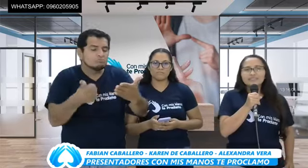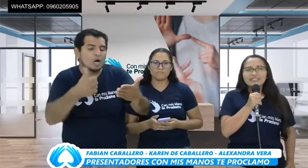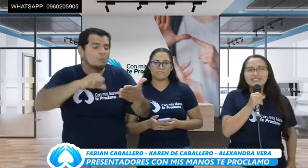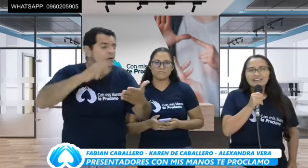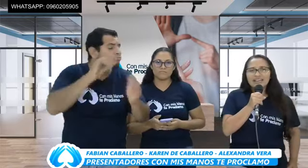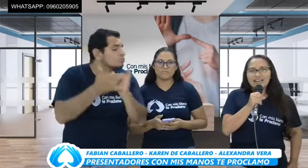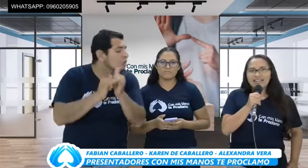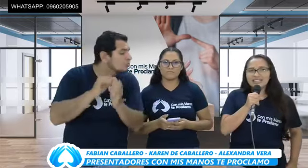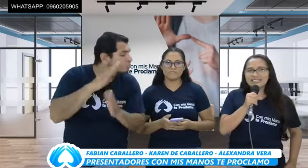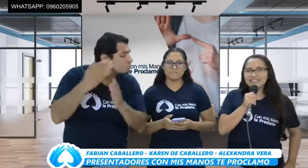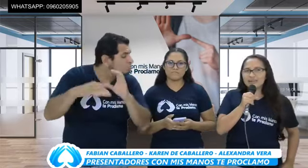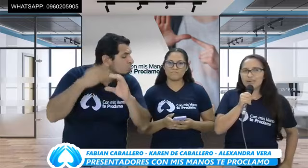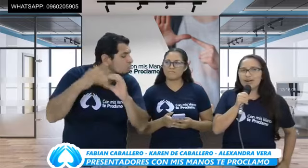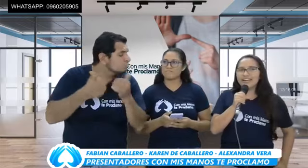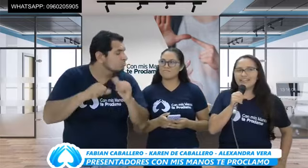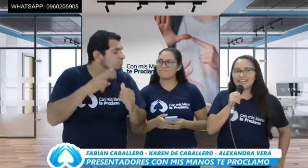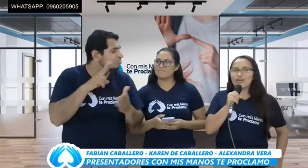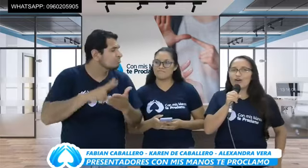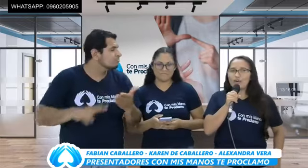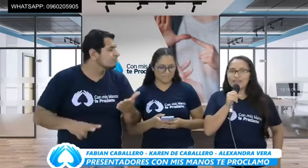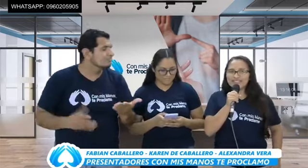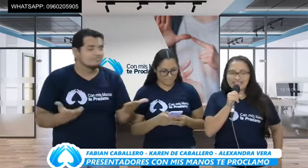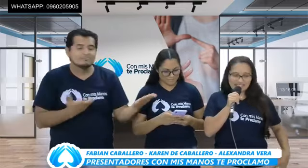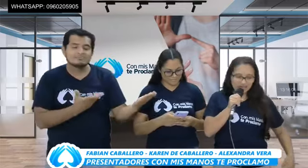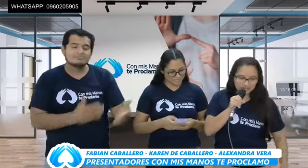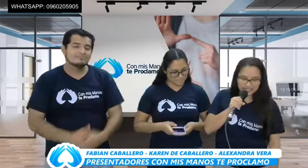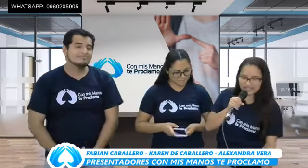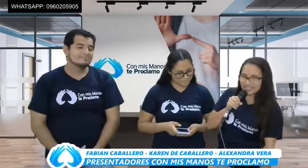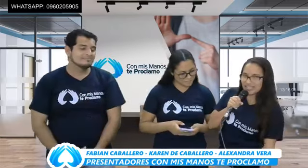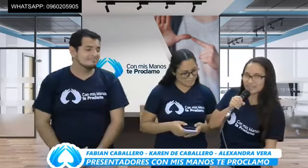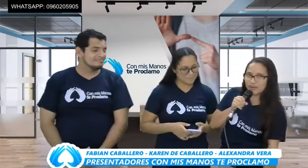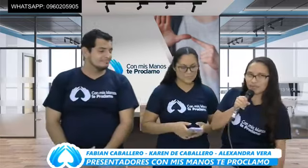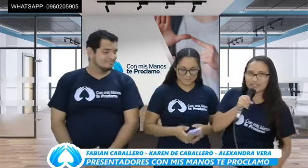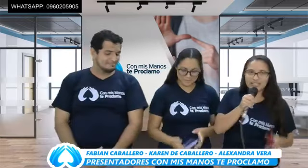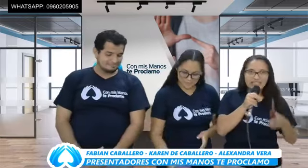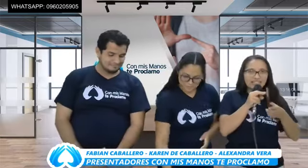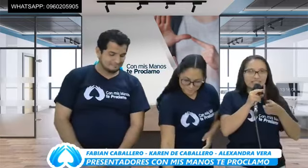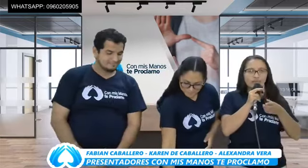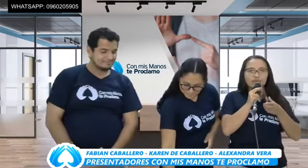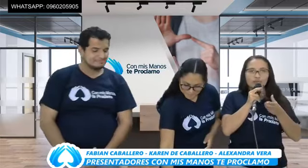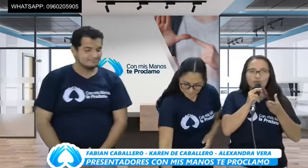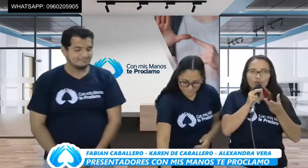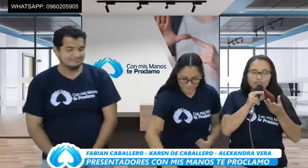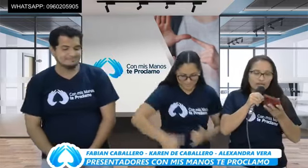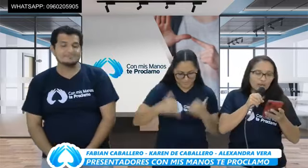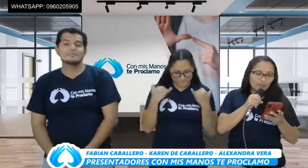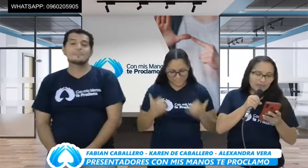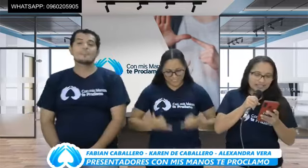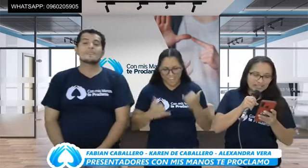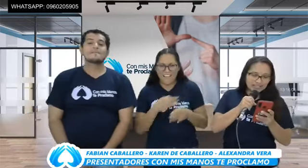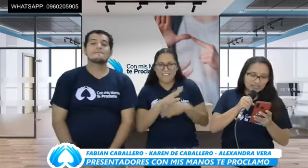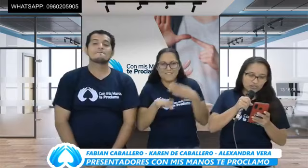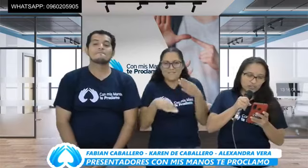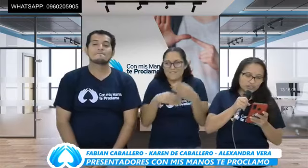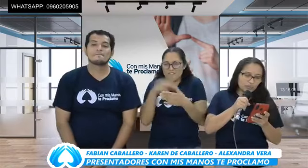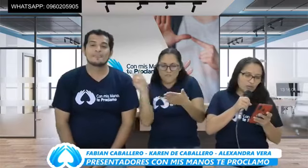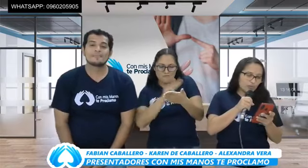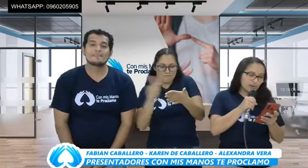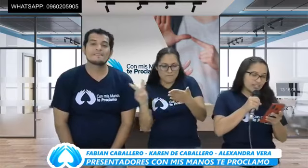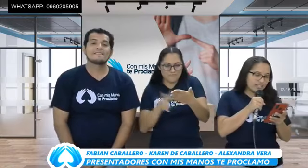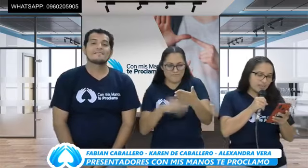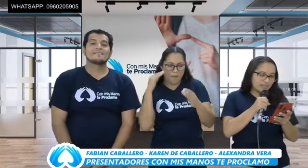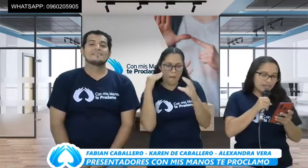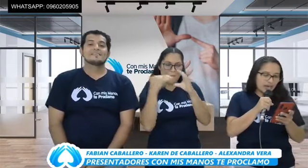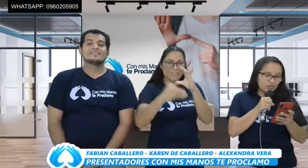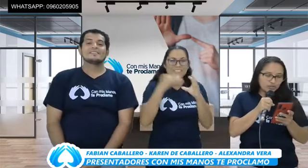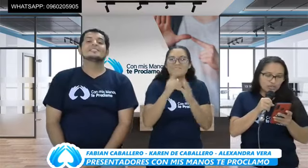ahora, Alexandra, vamos a leer los mensajitos. Así es, vamos a leer en este momento los mensajitos. Y bueno,